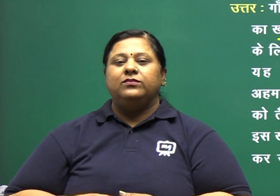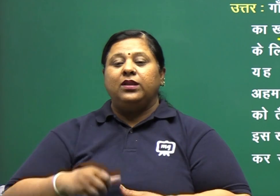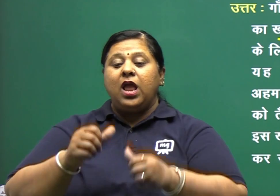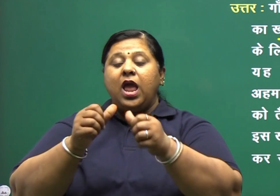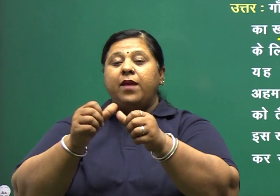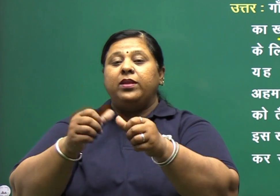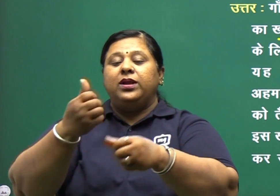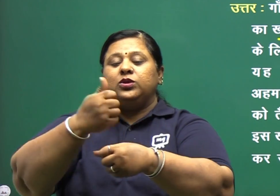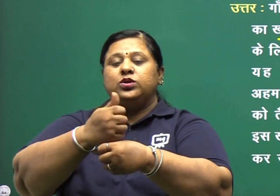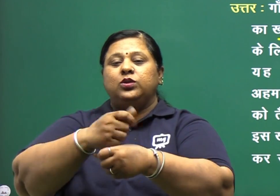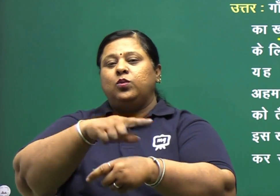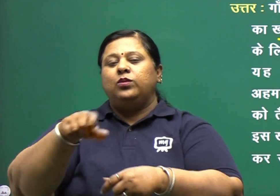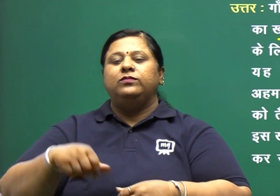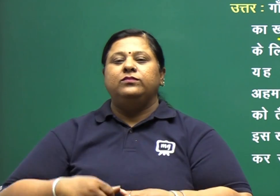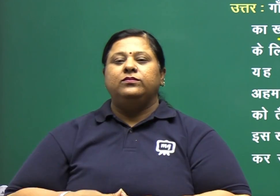अहमदाबाद को